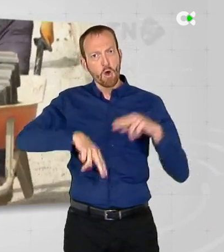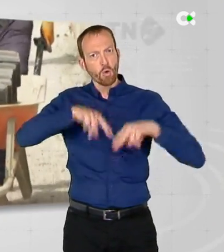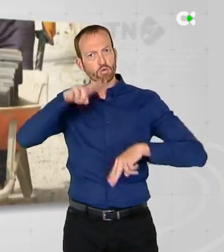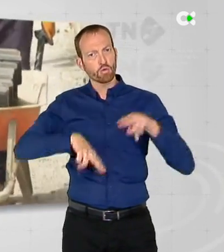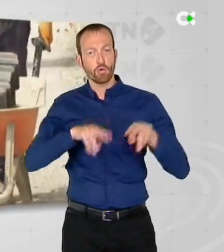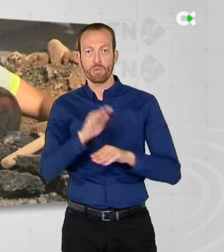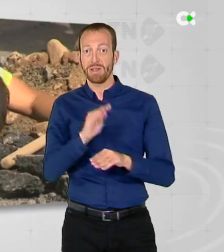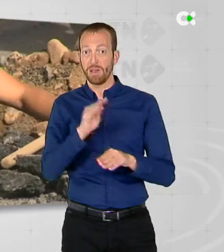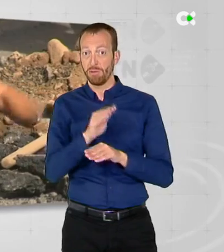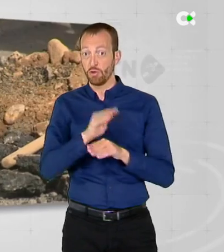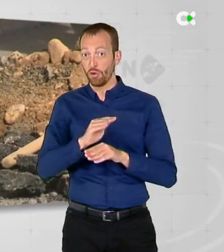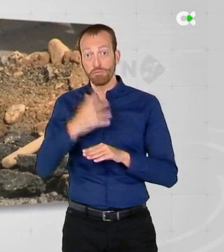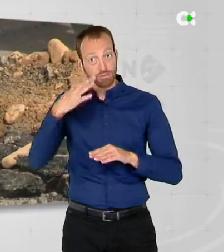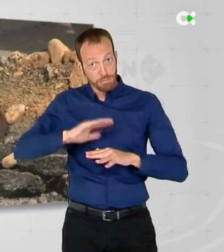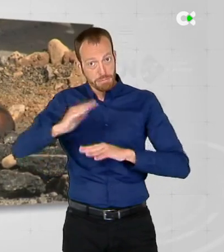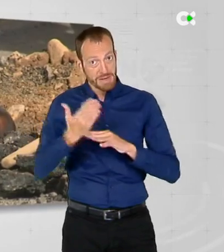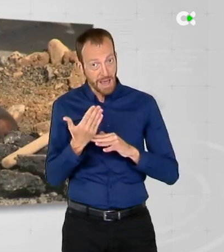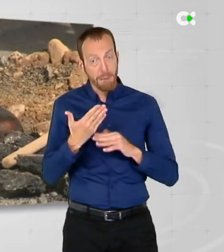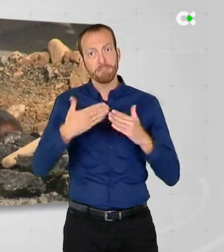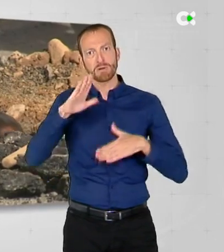mantenimiento, más de la mitad mujeres.